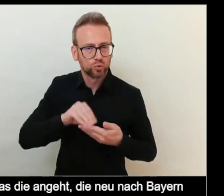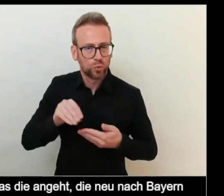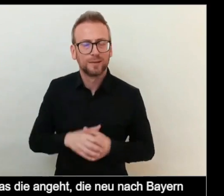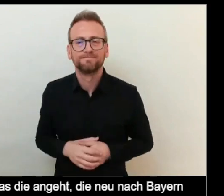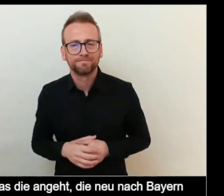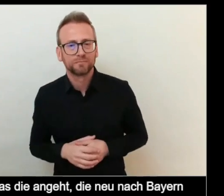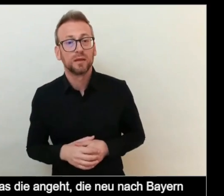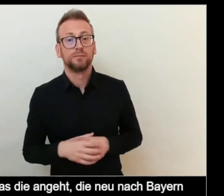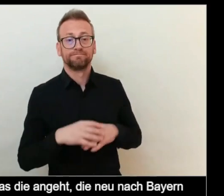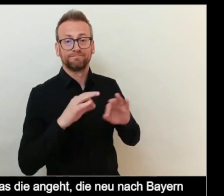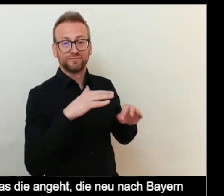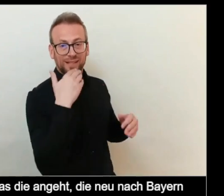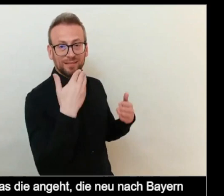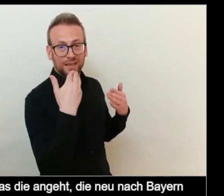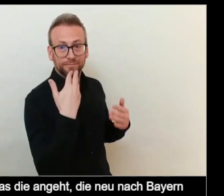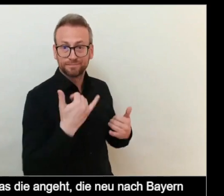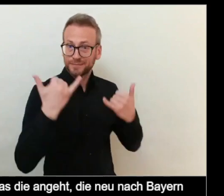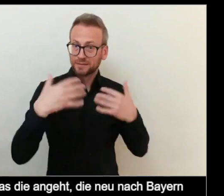Herr Herrmann, zu Corona.